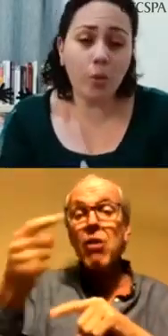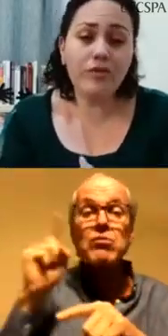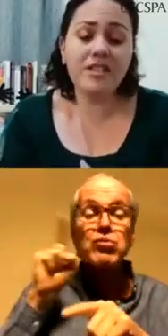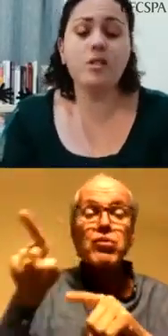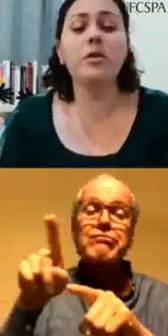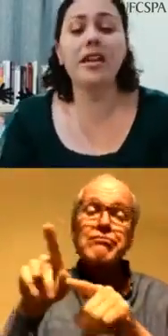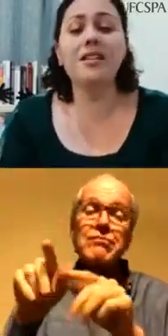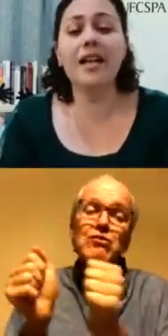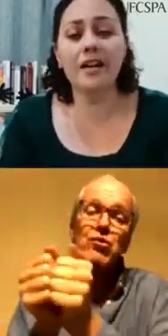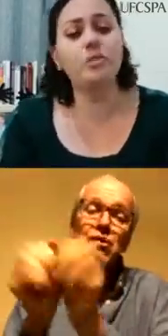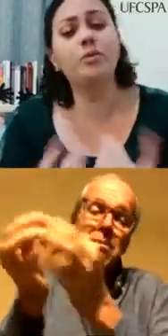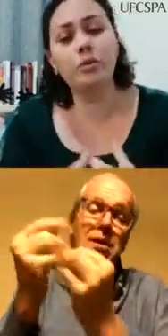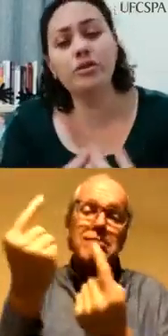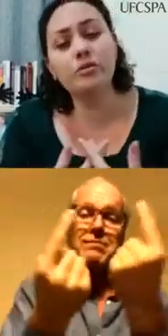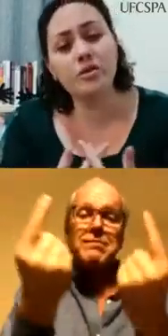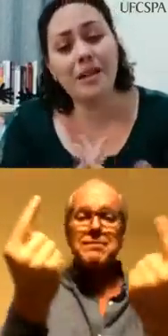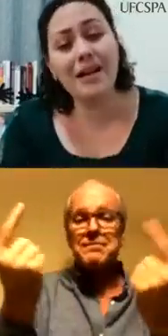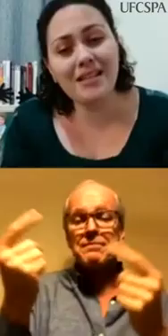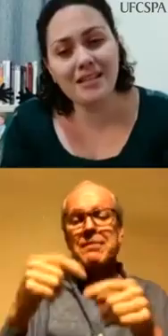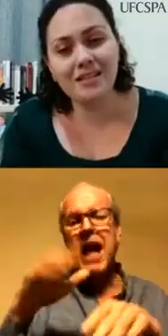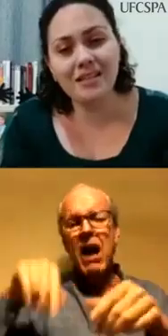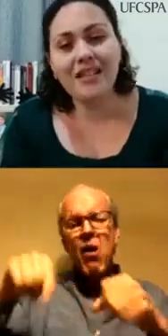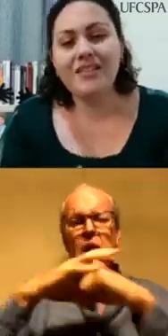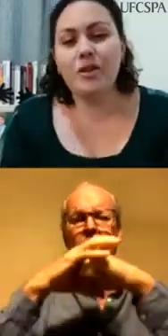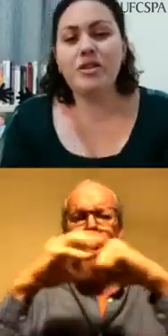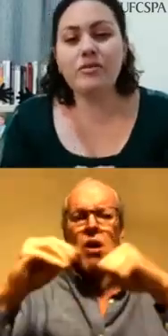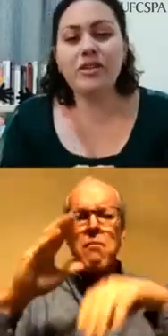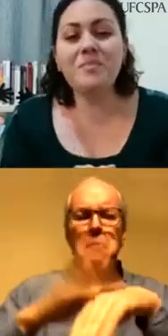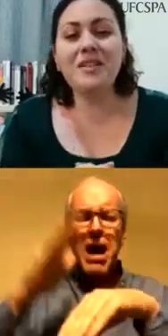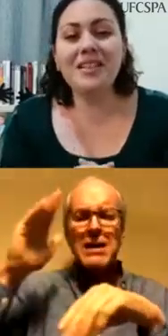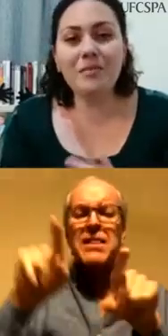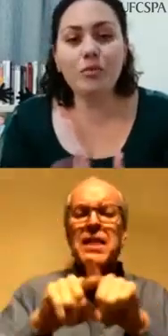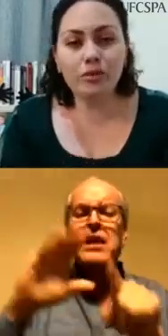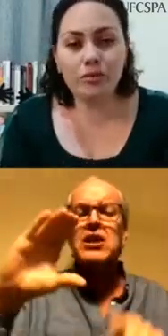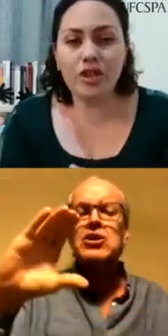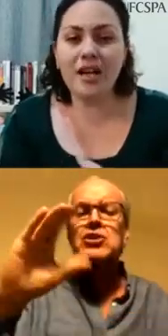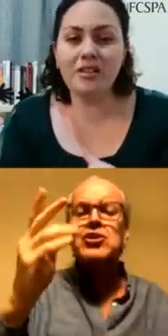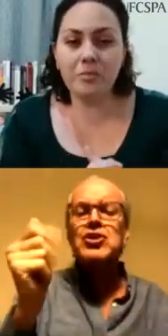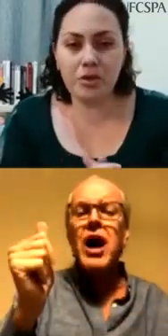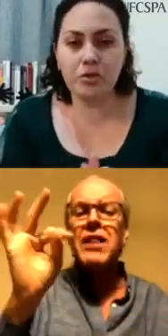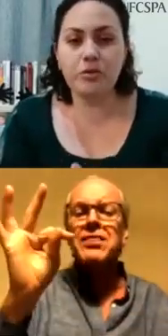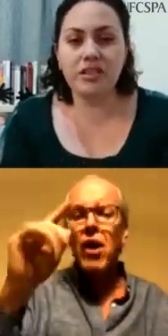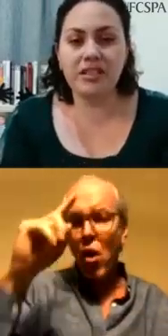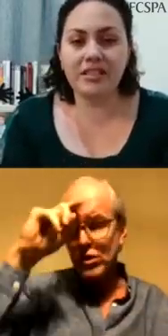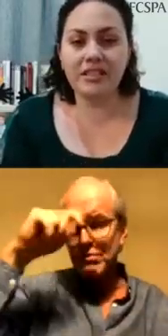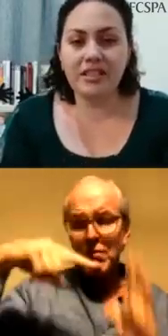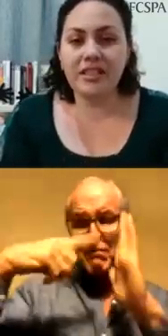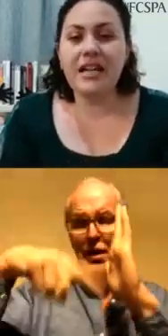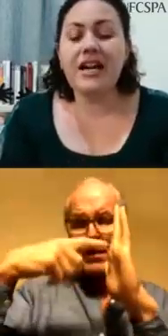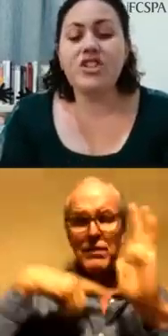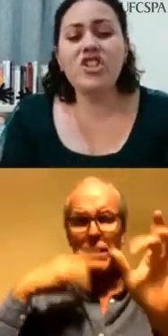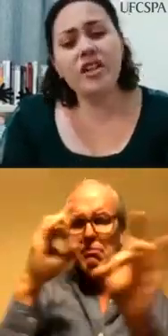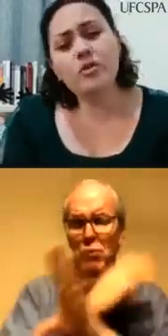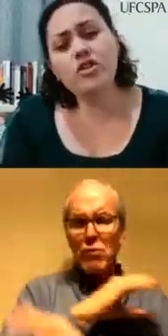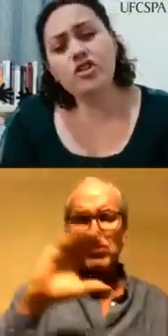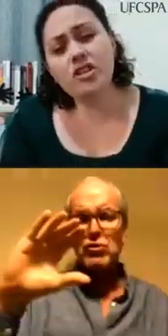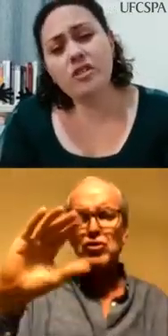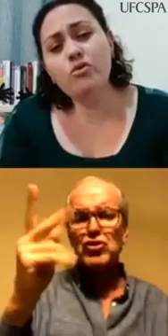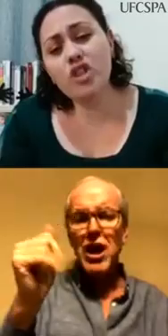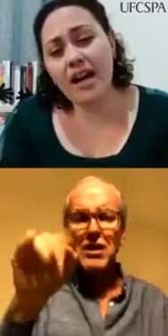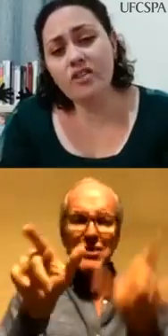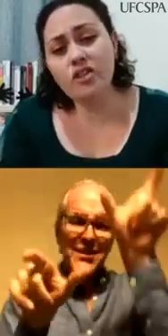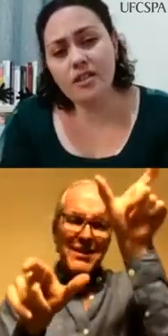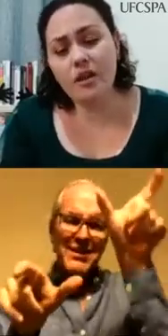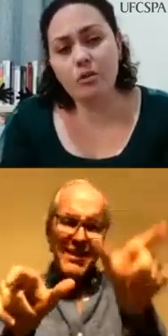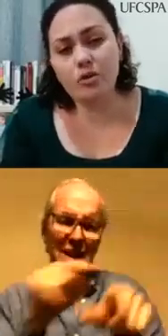pessoa, como fazer uma oralidade por conta do uso da máscara. Então, isso vai depender muito de cada pessoa, né? A gente tem hoje em dia